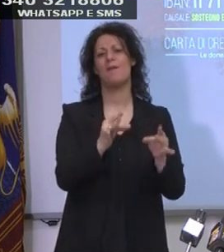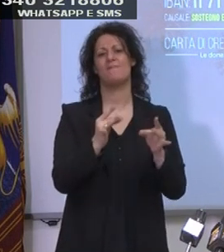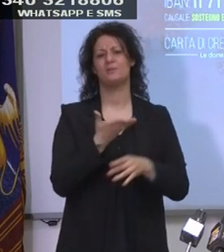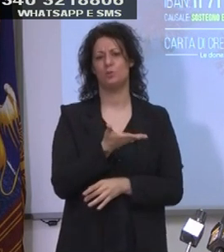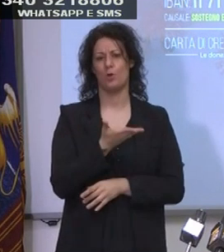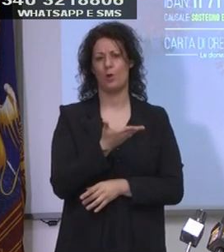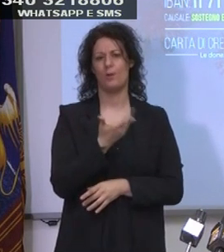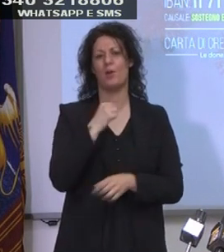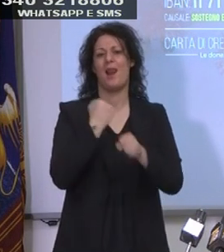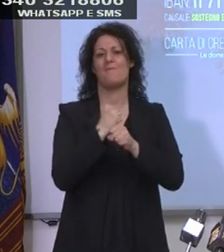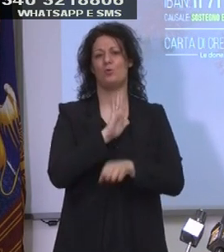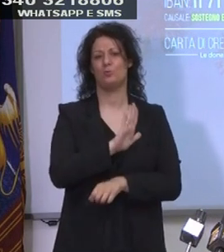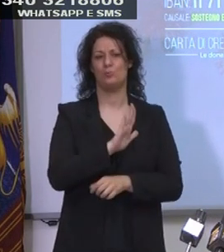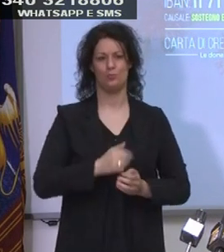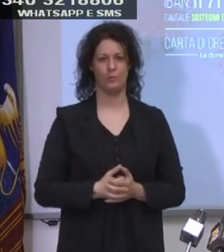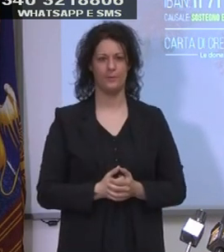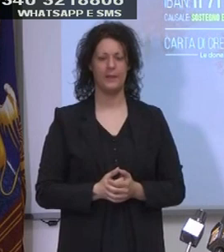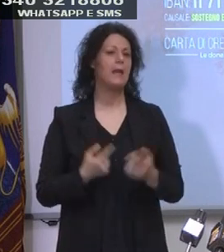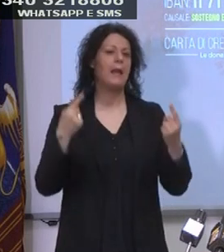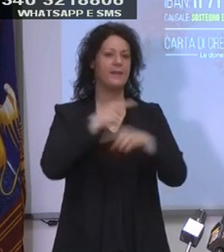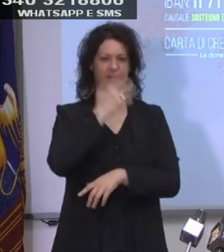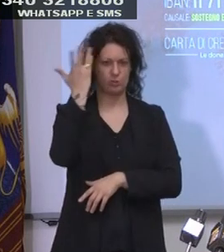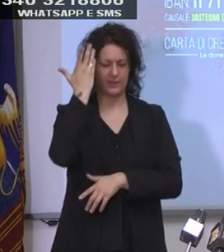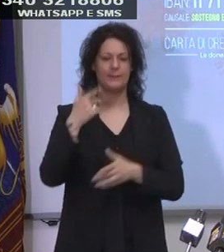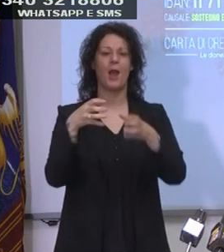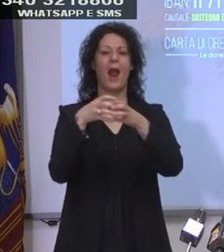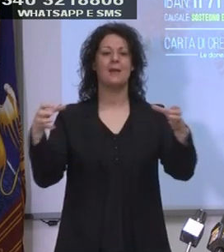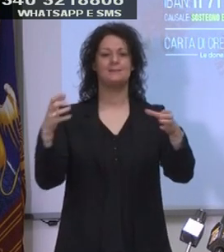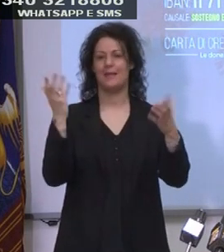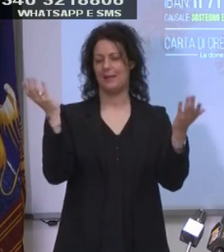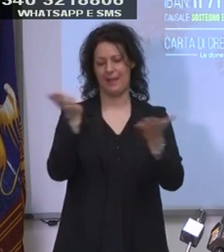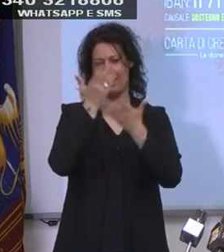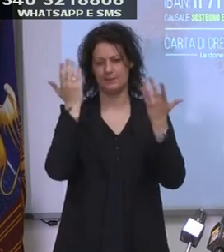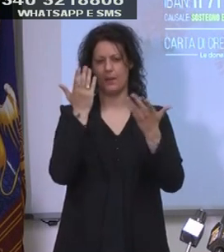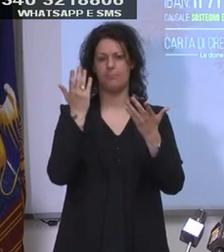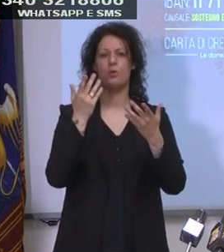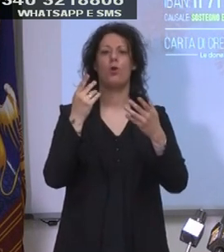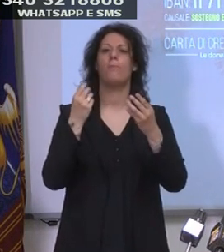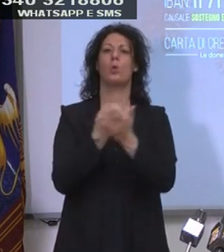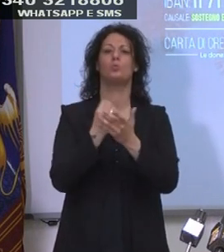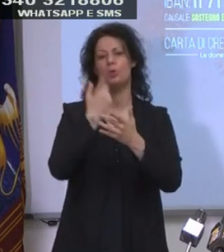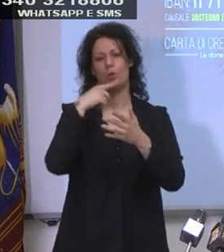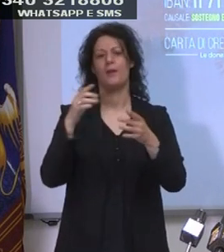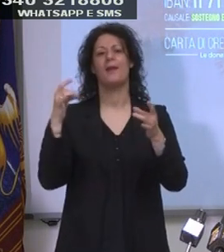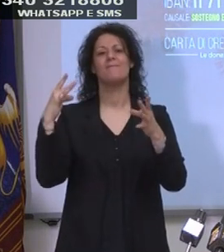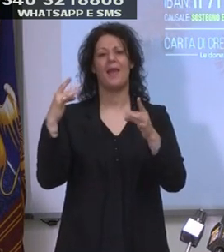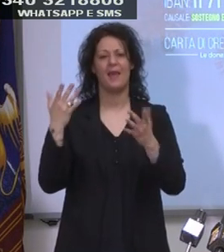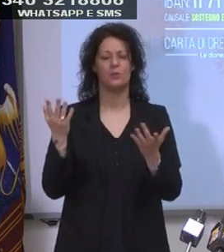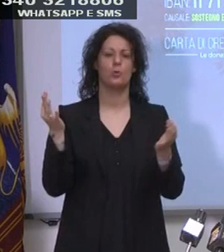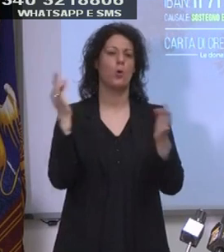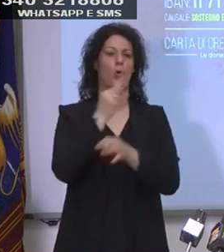un'azienda che produce vetrate piuttosto che Fincantieri, adesso cito Fincantieri, mi si perdonerà,